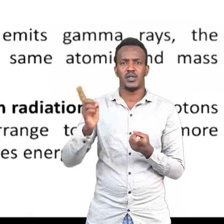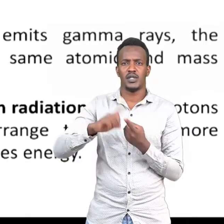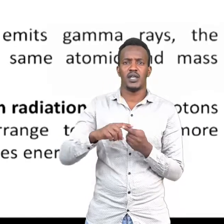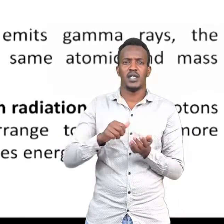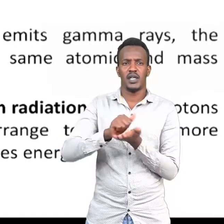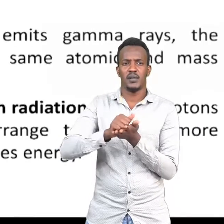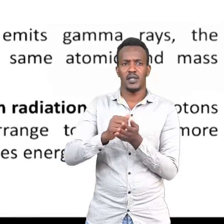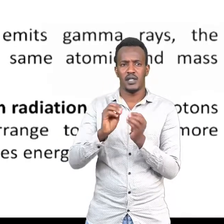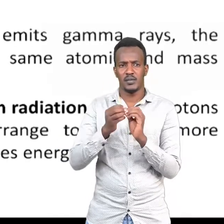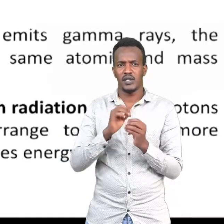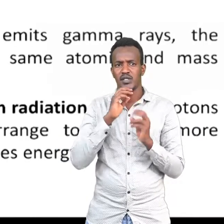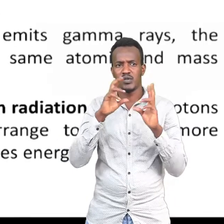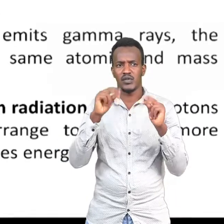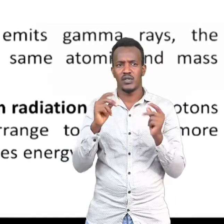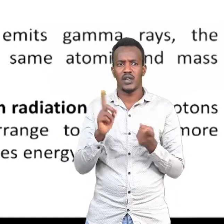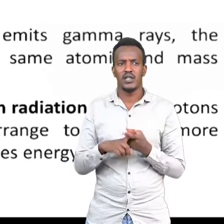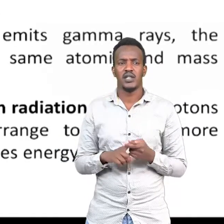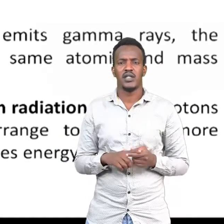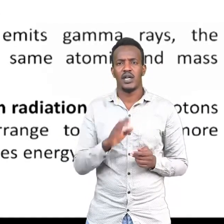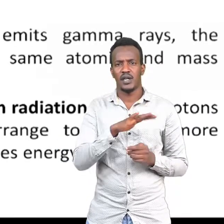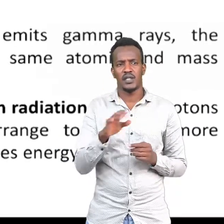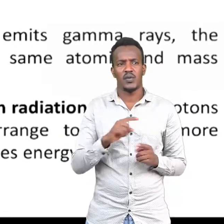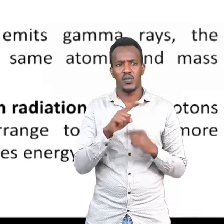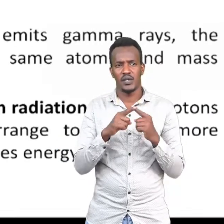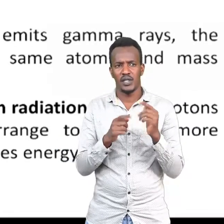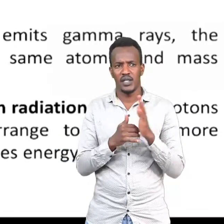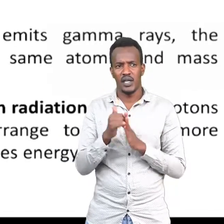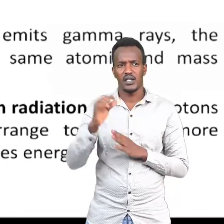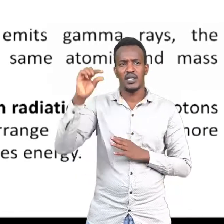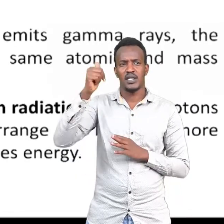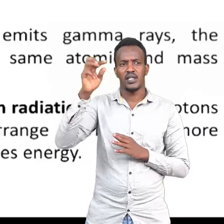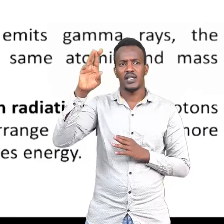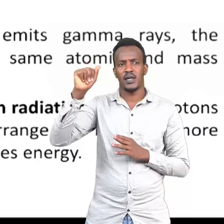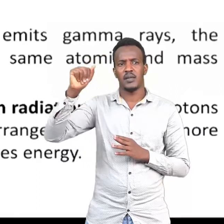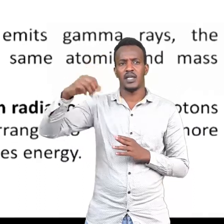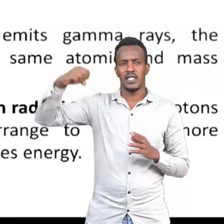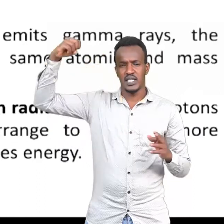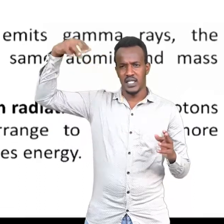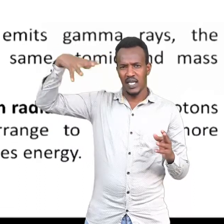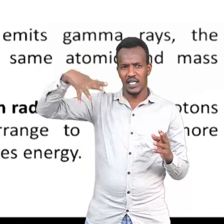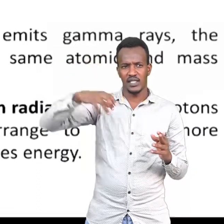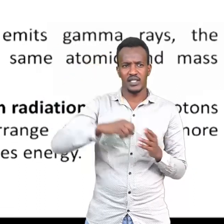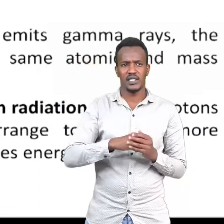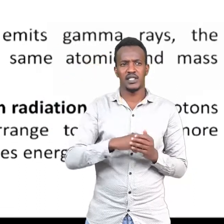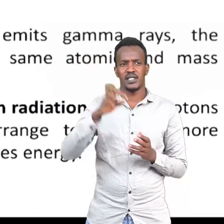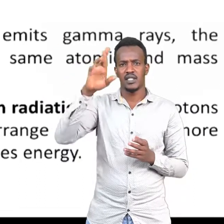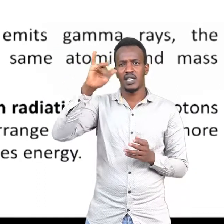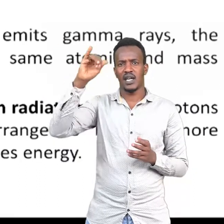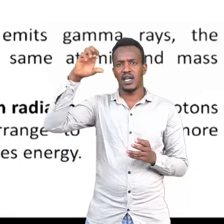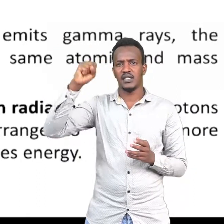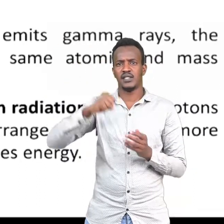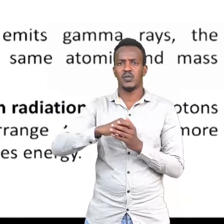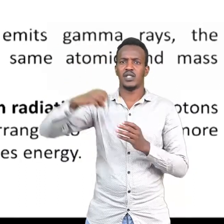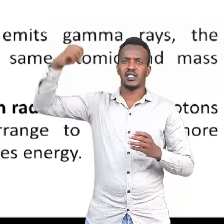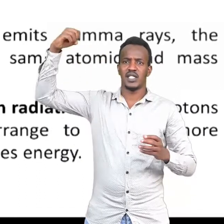numberkeena sidaas la mid ah way arday qaybta markaasi waxay gamma radiation ku iyadu markaasi maxay tahay gamma rays ku waa electromagnetic